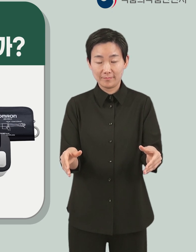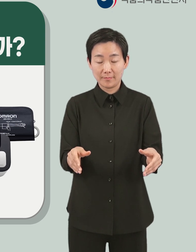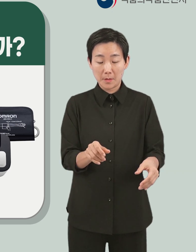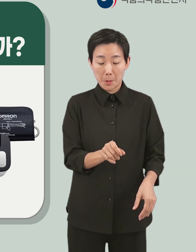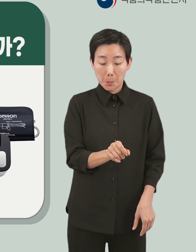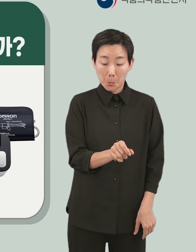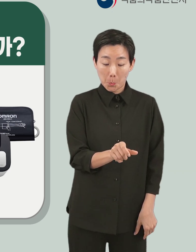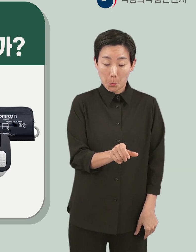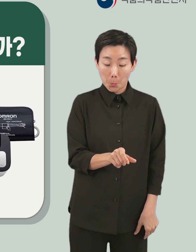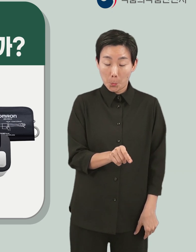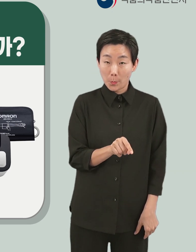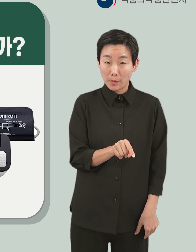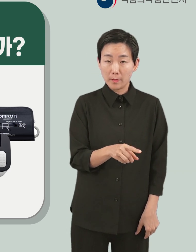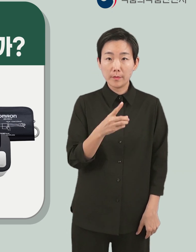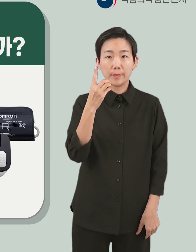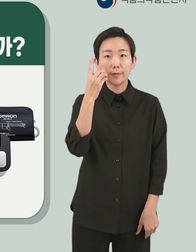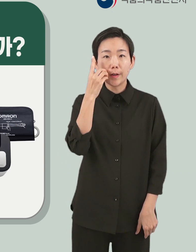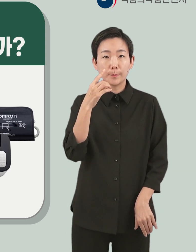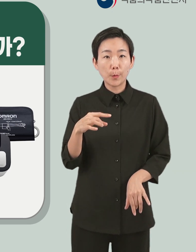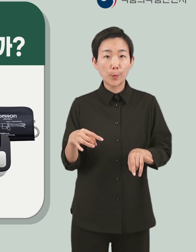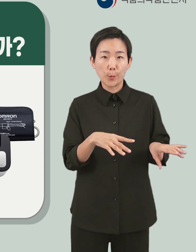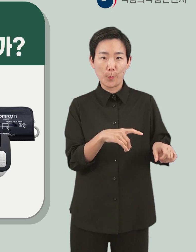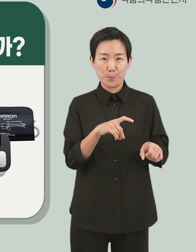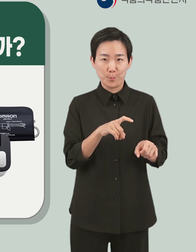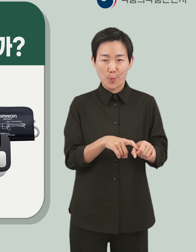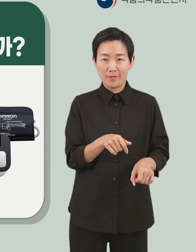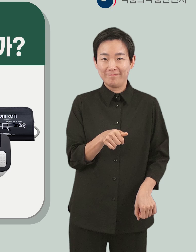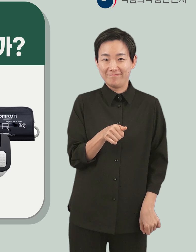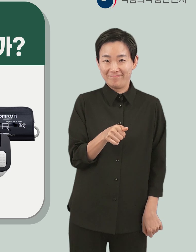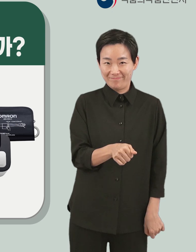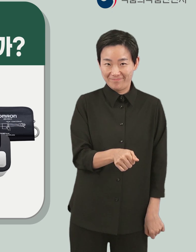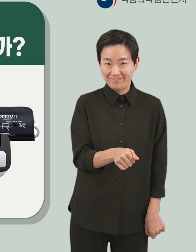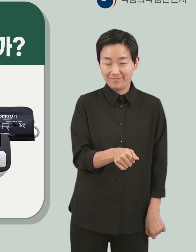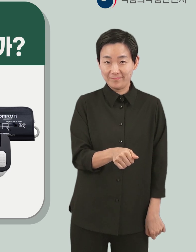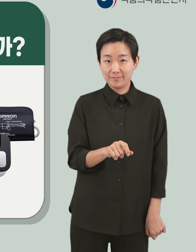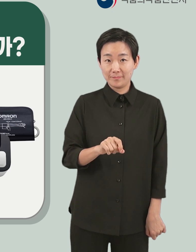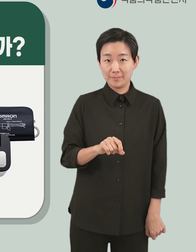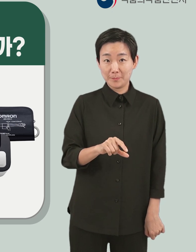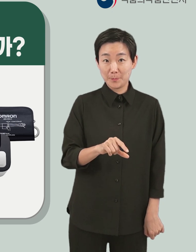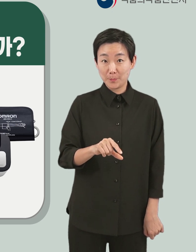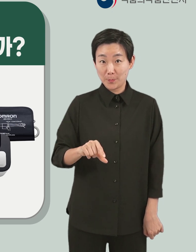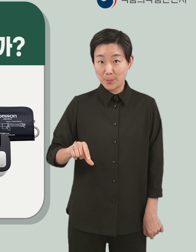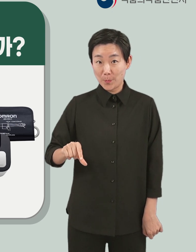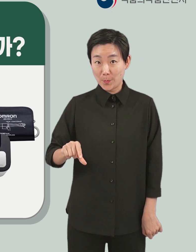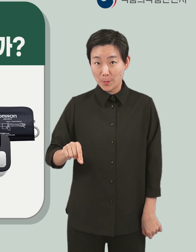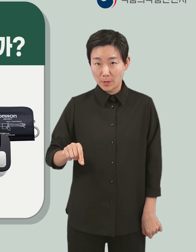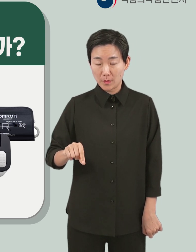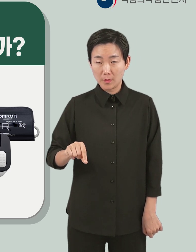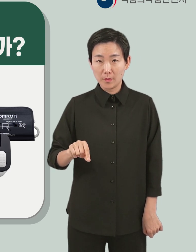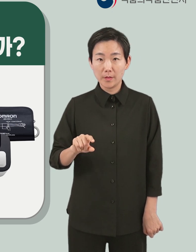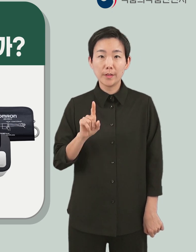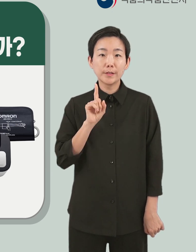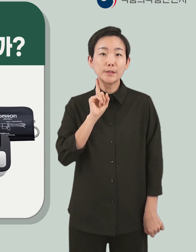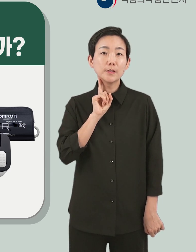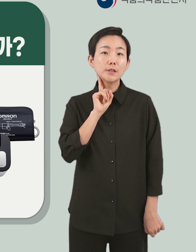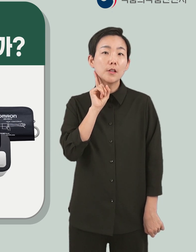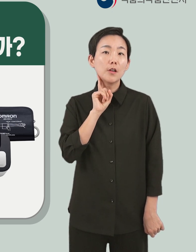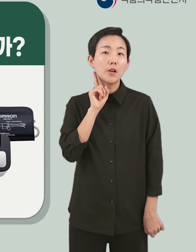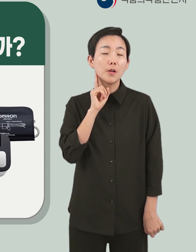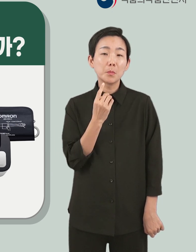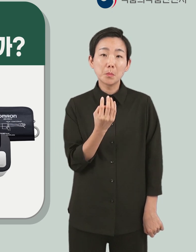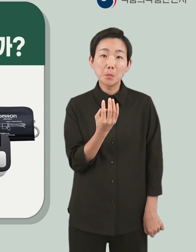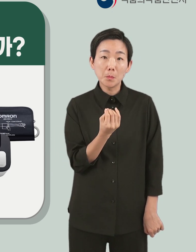있습니다. 왼쪽 전극의 오른편에는 블루투스 연결 버튼이 있어 스마트폰과 무선으로 연동할 수 있습니다.